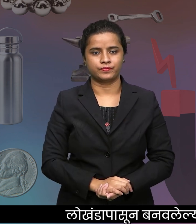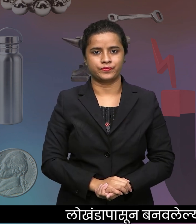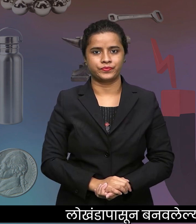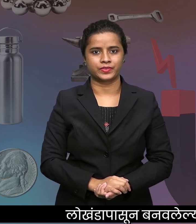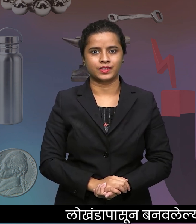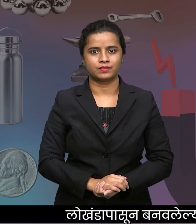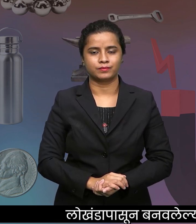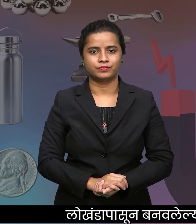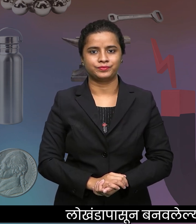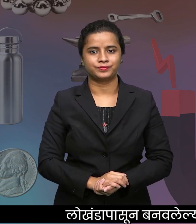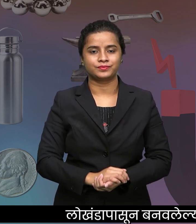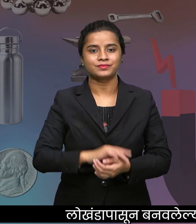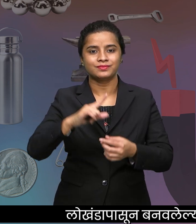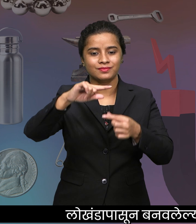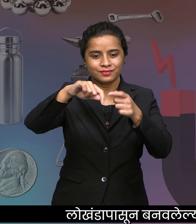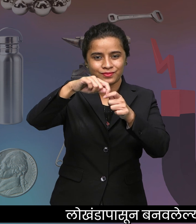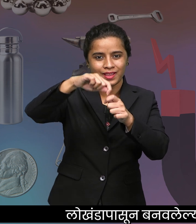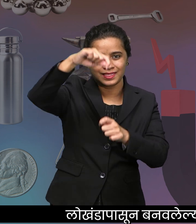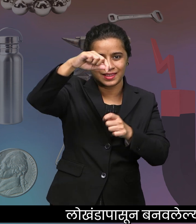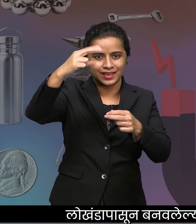लोखंडापासून बनवलेल्या क्लिपला चिमट्याला धागा जोडा.